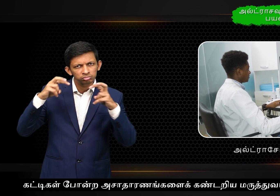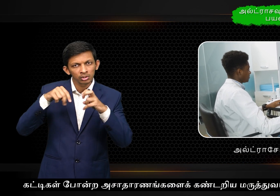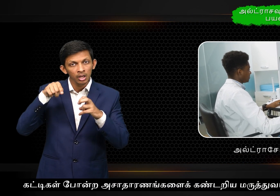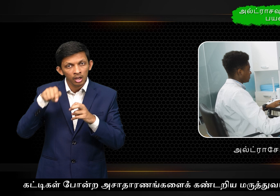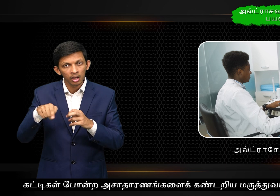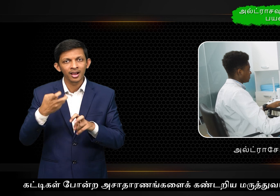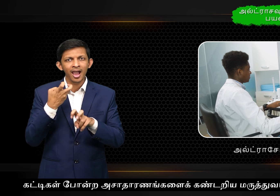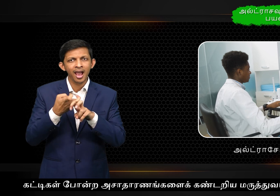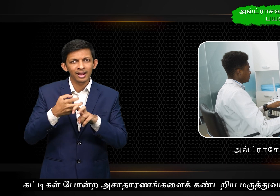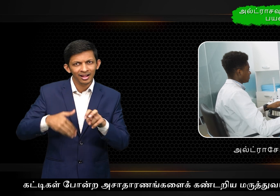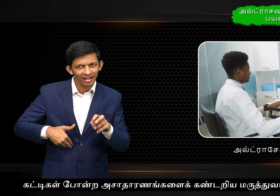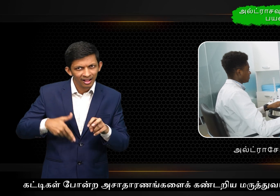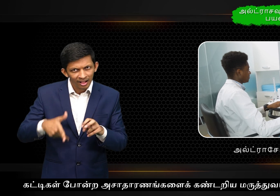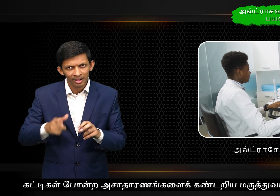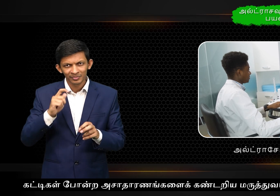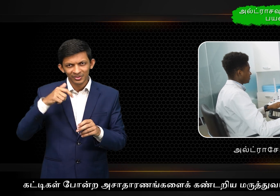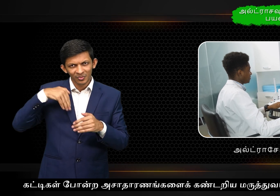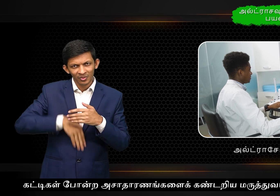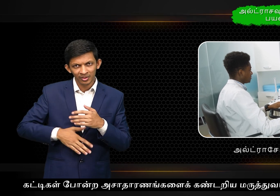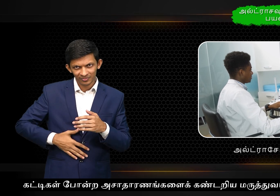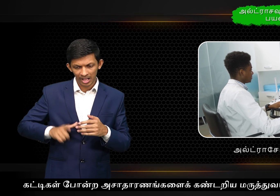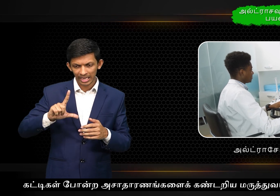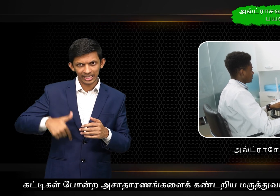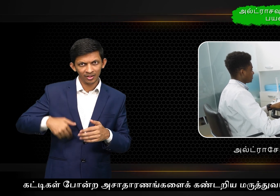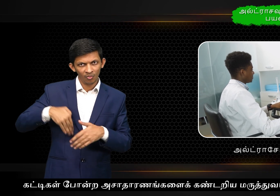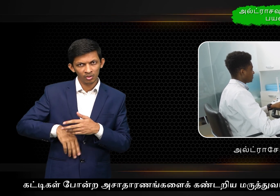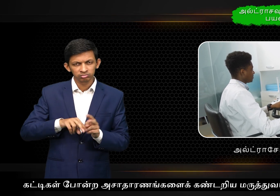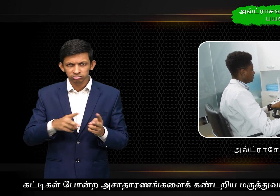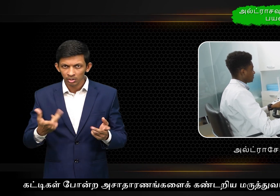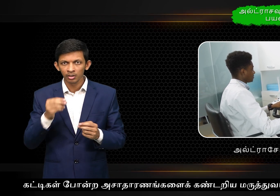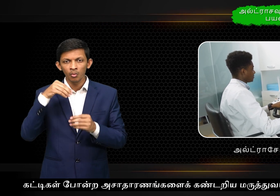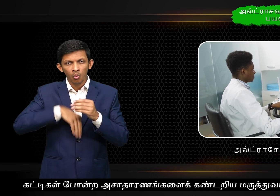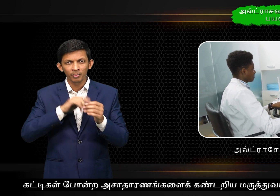கட்டிகள் போன்ற அசாதாரணங்களை கண்டறிய மருத்துவர்களுக்கு உதவுகிறது.